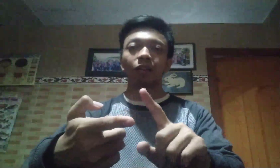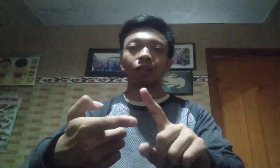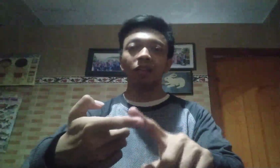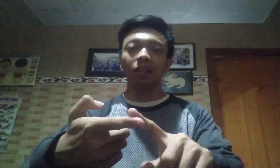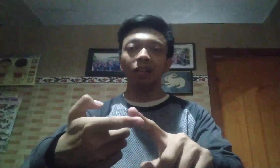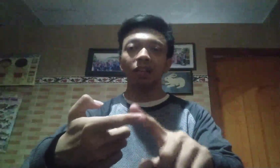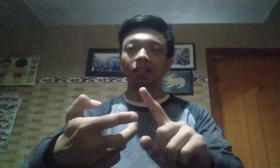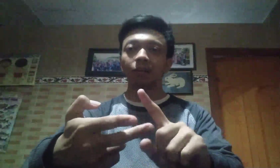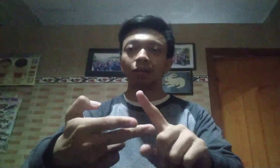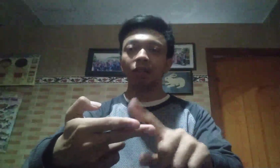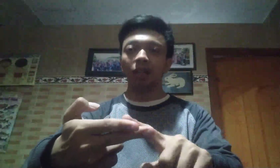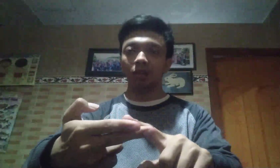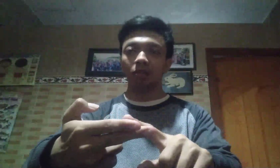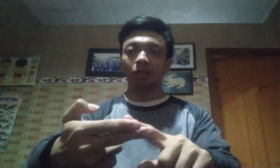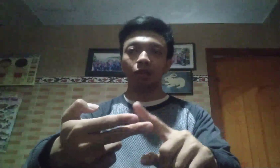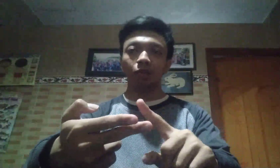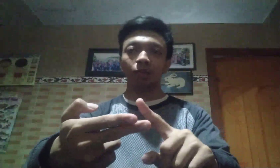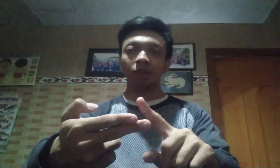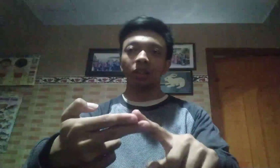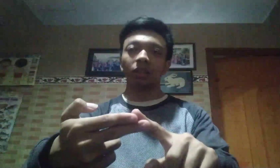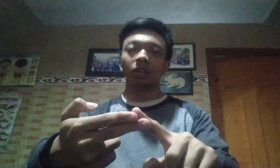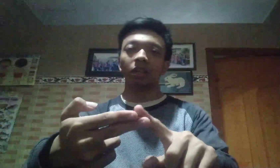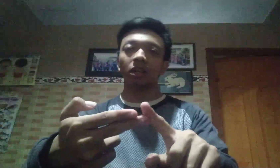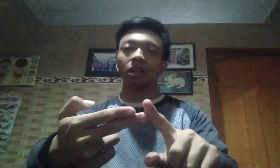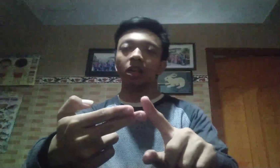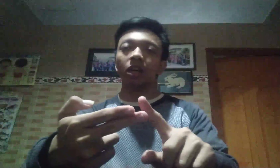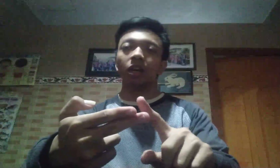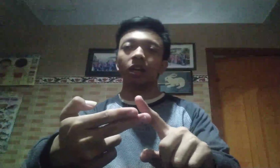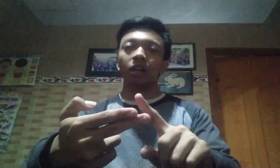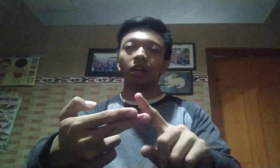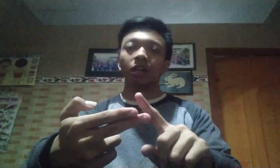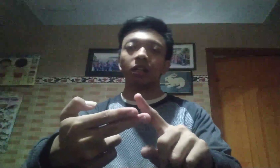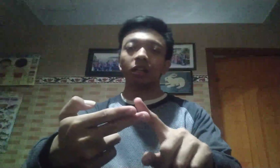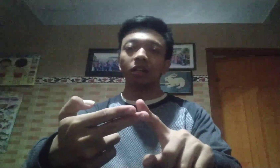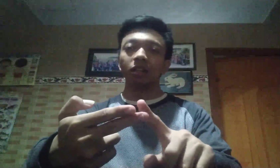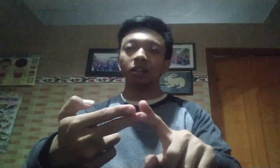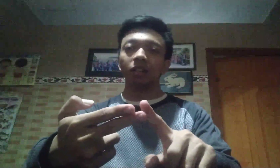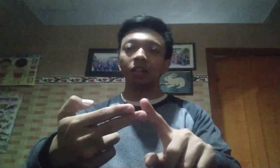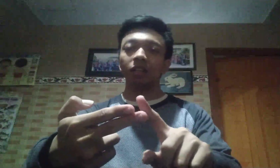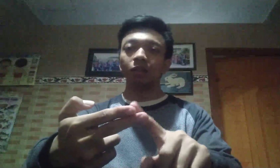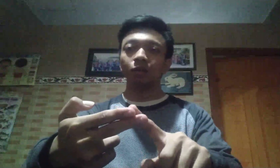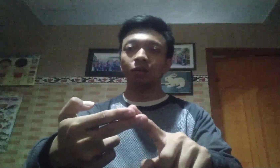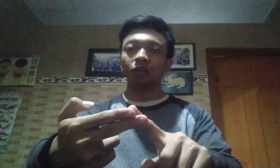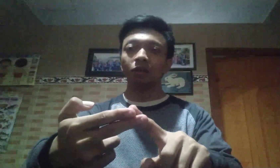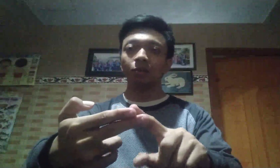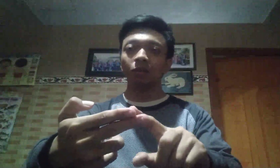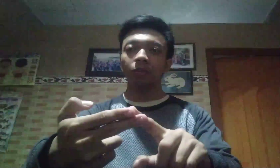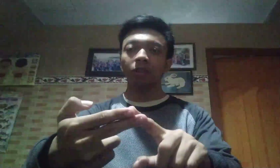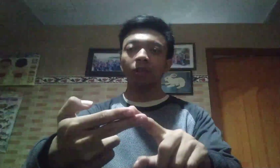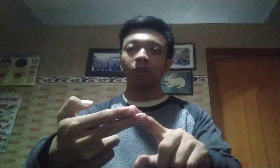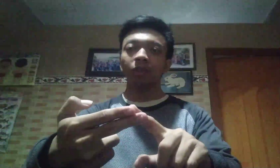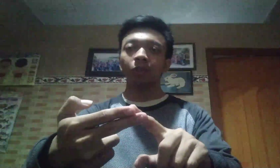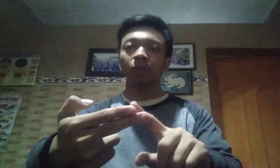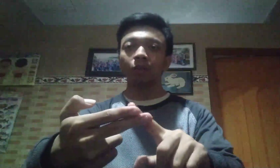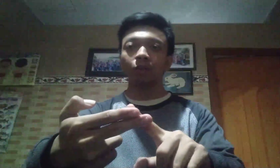sosial dan kemanusiaan Itu penting karena Dari situ Semua bisa bersatu padu